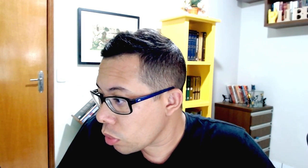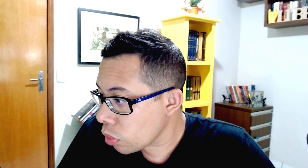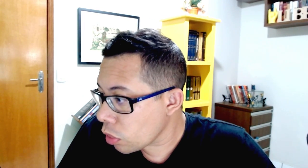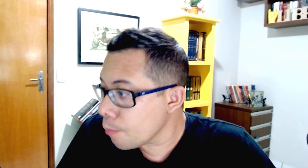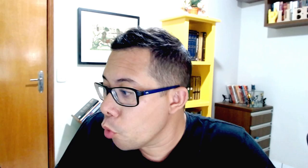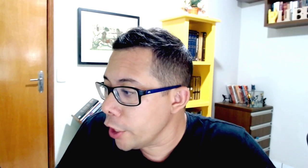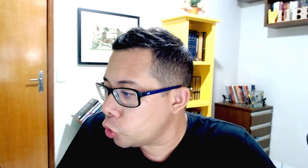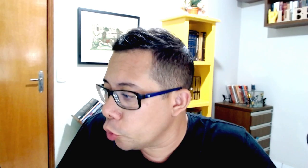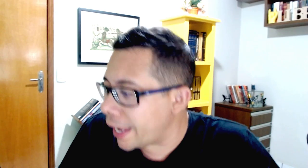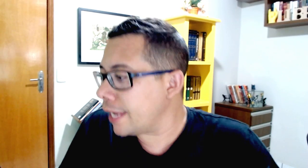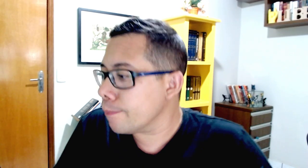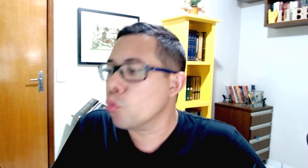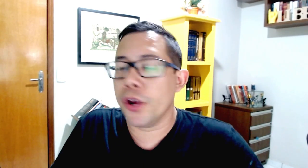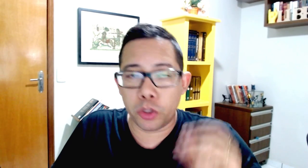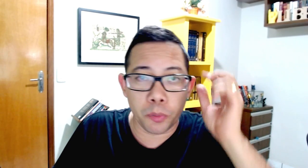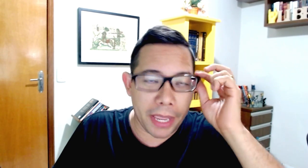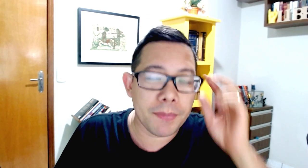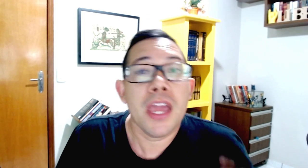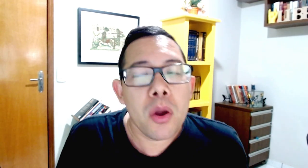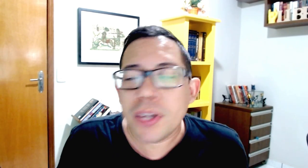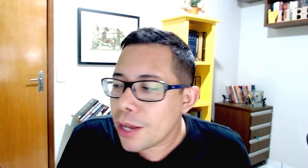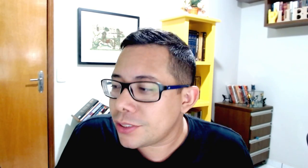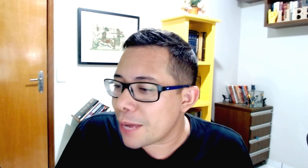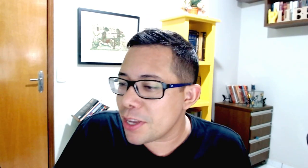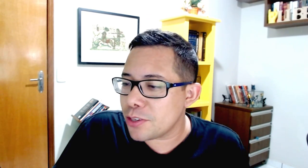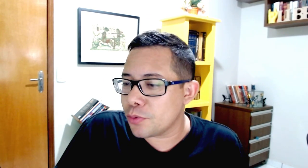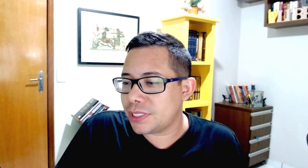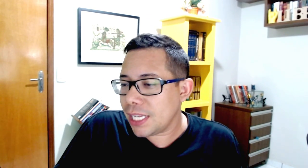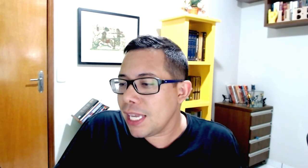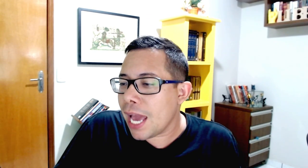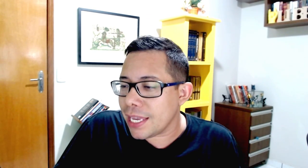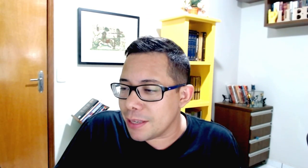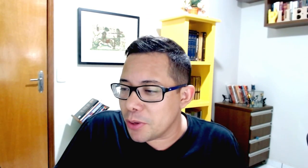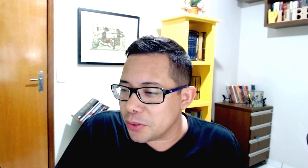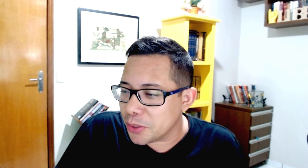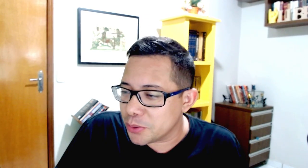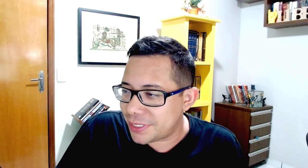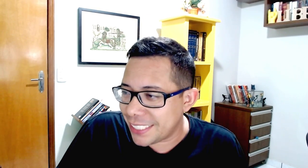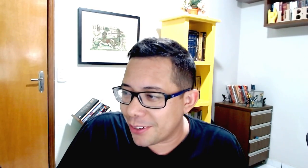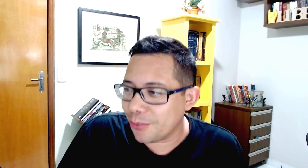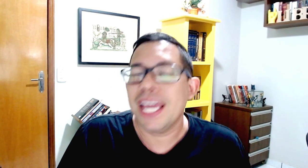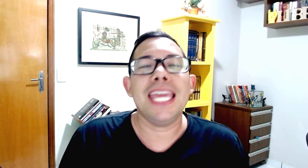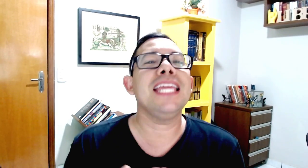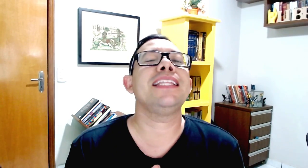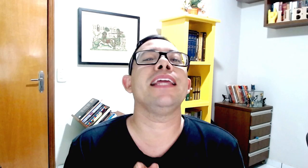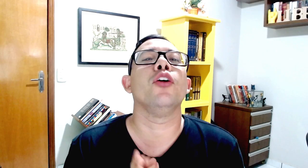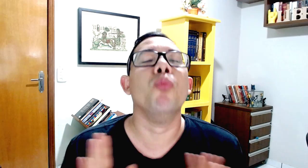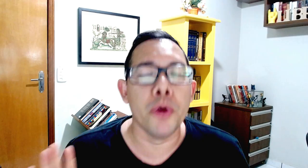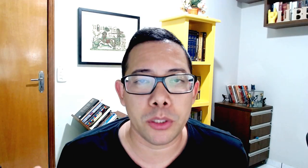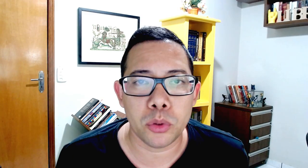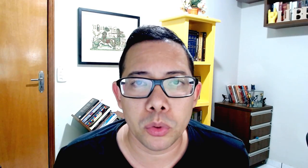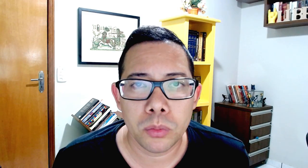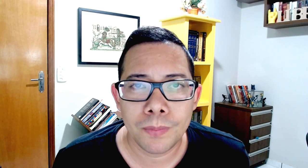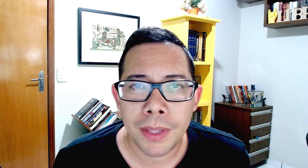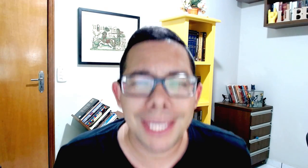é muito bem muito bem eu quero saber de você E aí meu Deus do céu entendeu muito